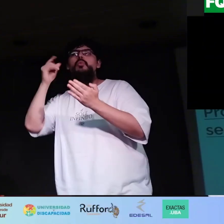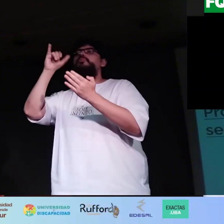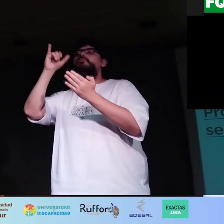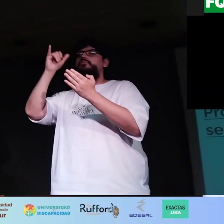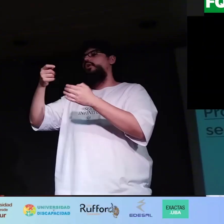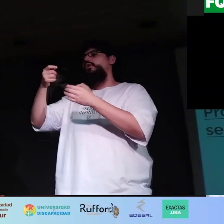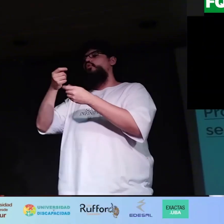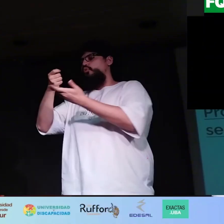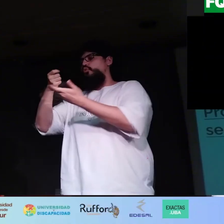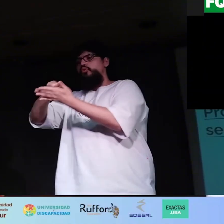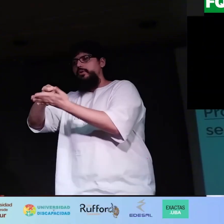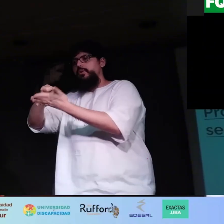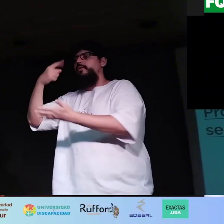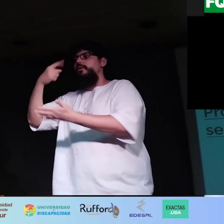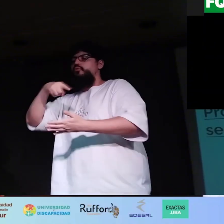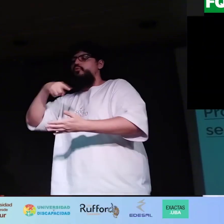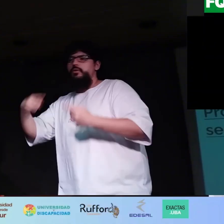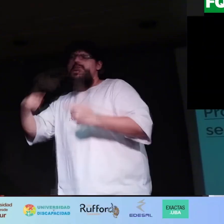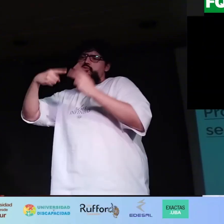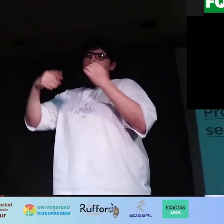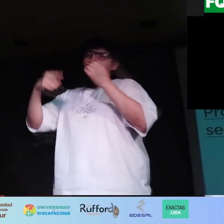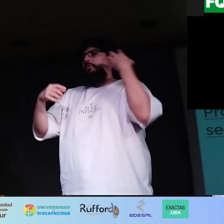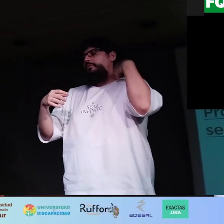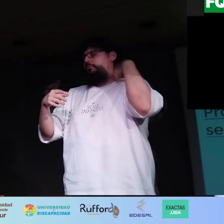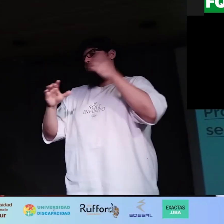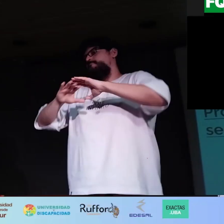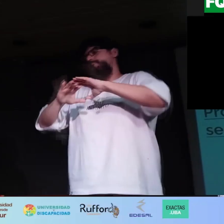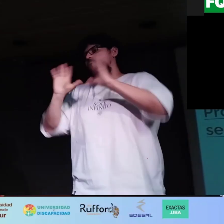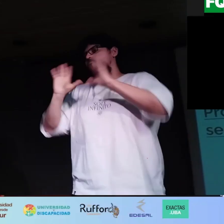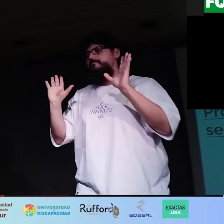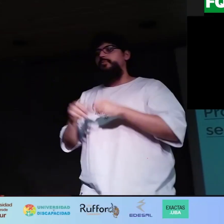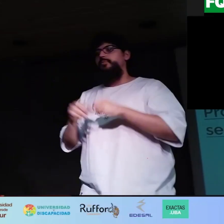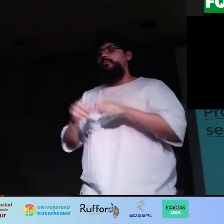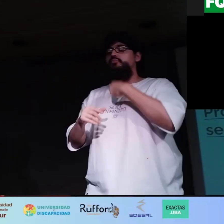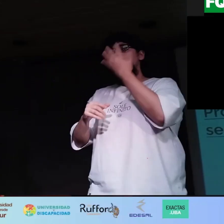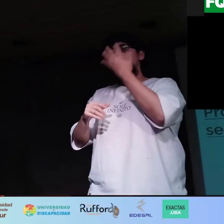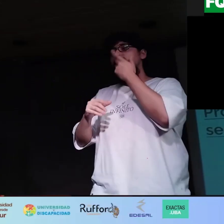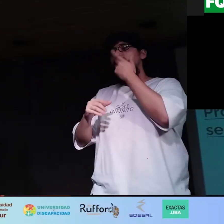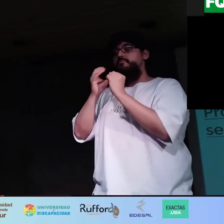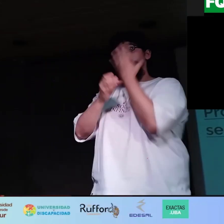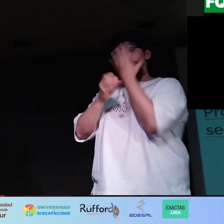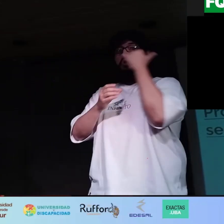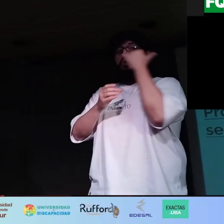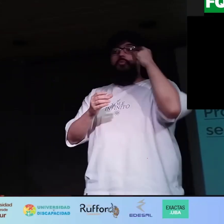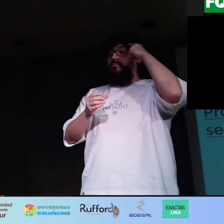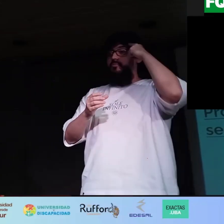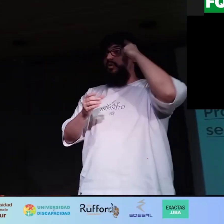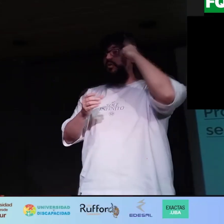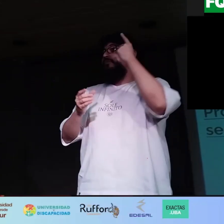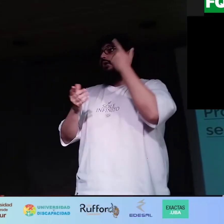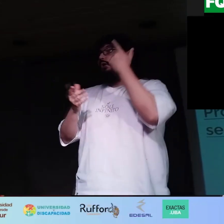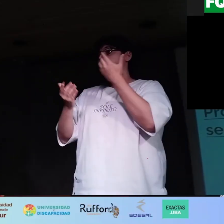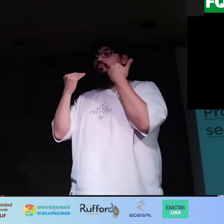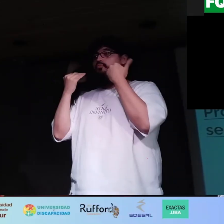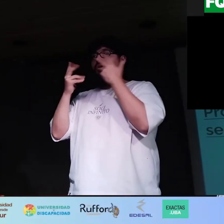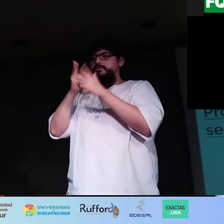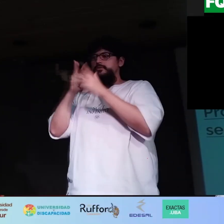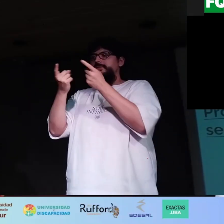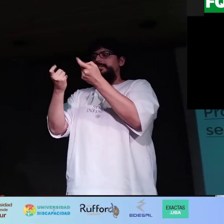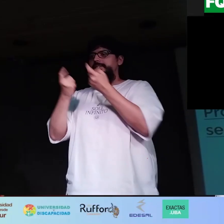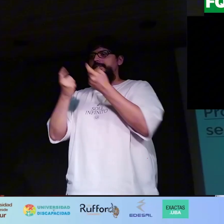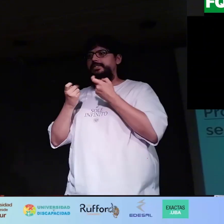Yo he visto muchas veces esa situación y también, sino que hay que pagar diferentes aplicaciones o algo más para que sean más detalladas y más